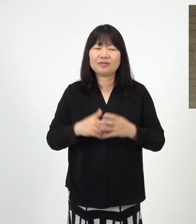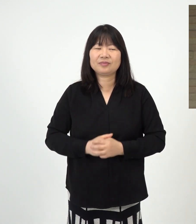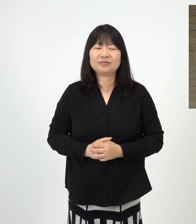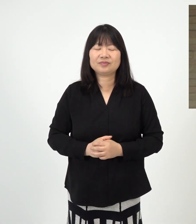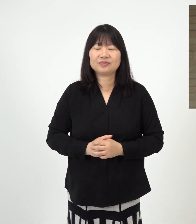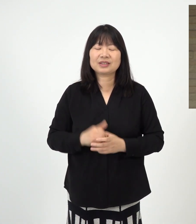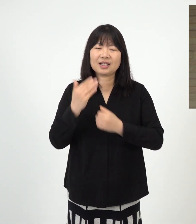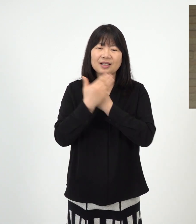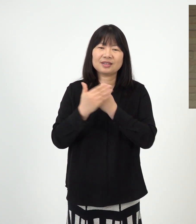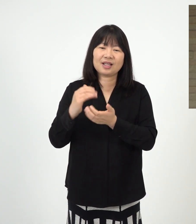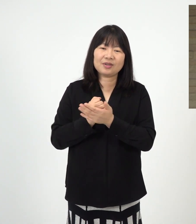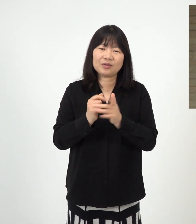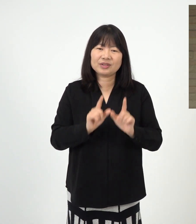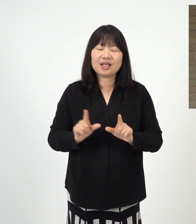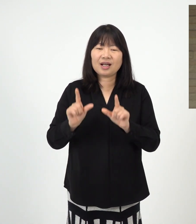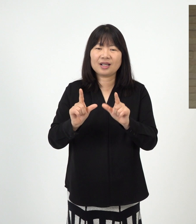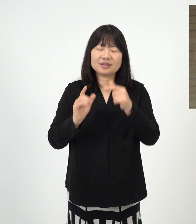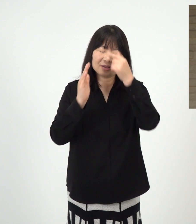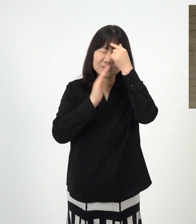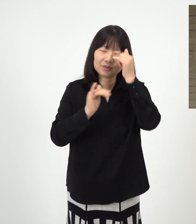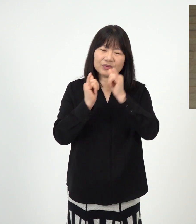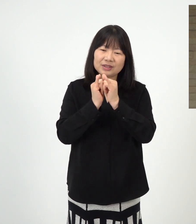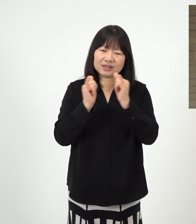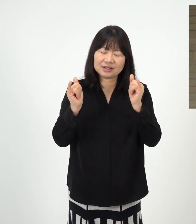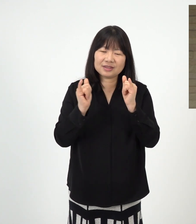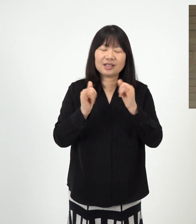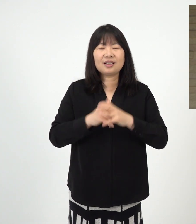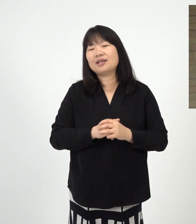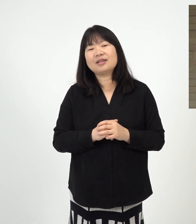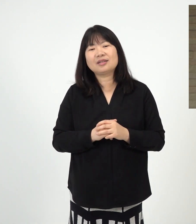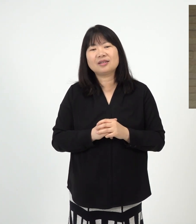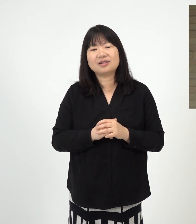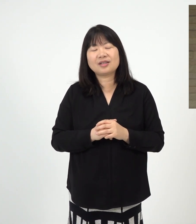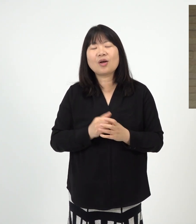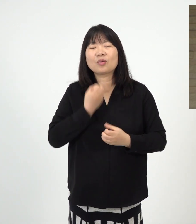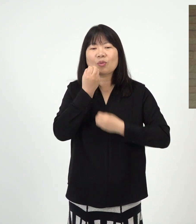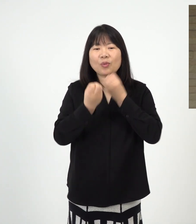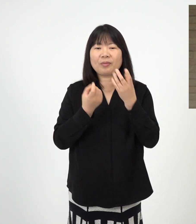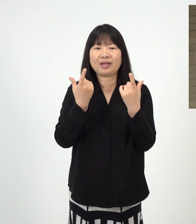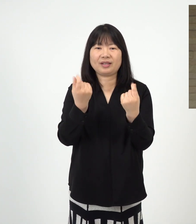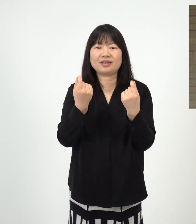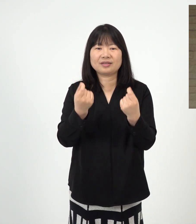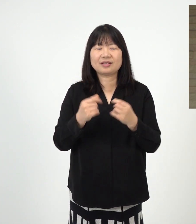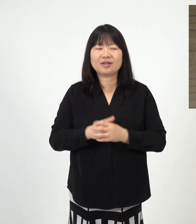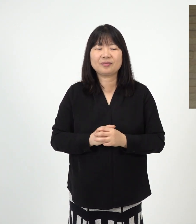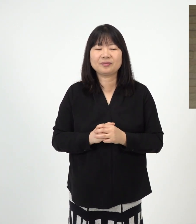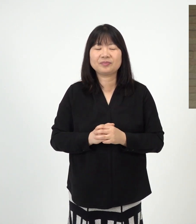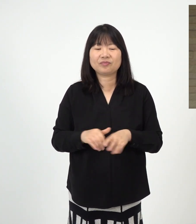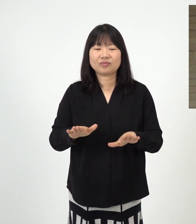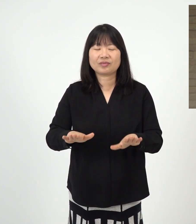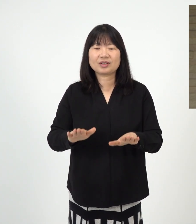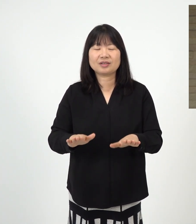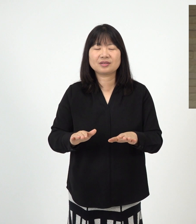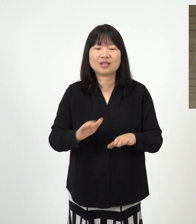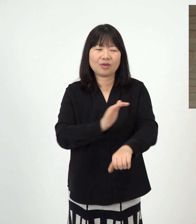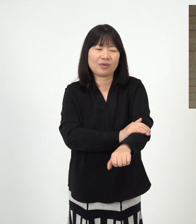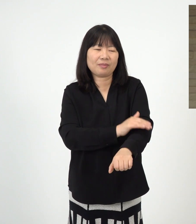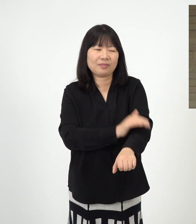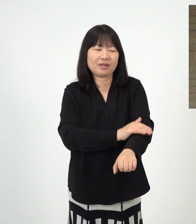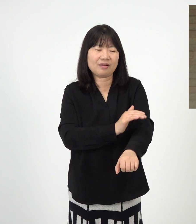그 은혜로 살아가는 성도들의 전형적인 고백입니다. 근데 이제